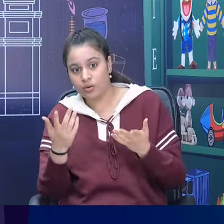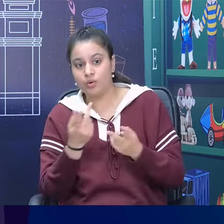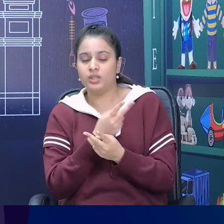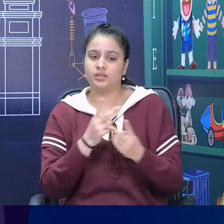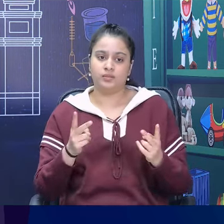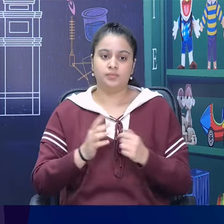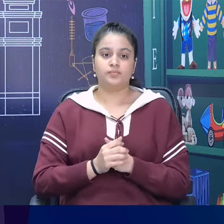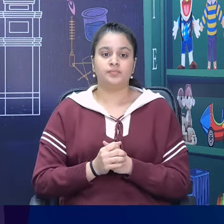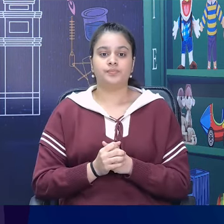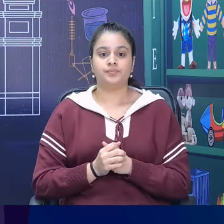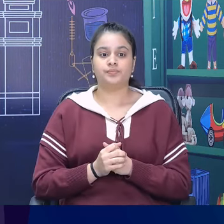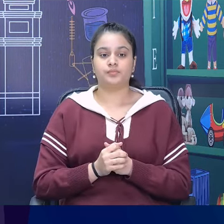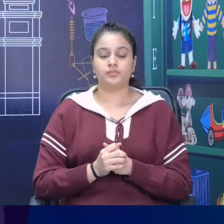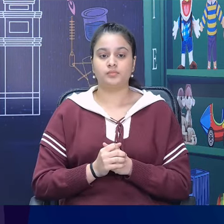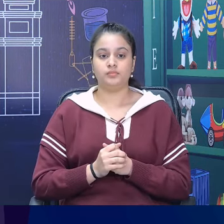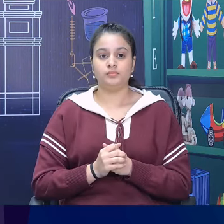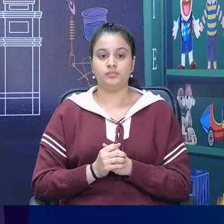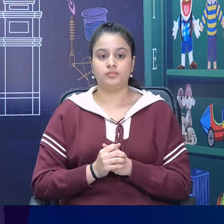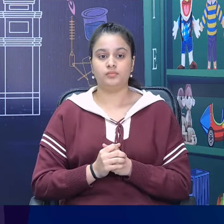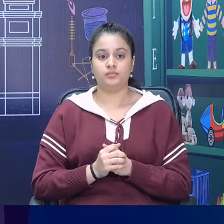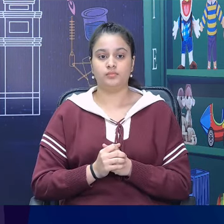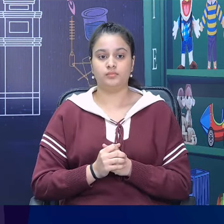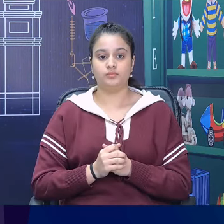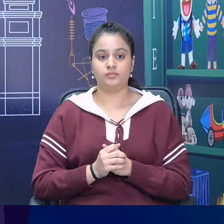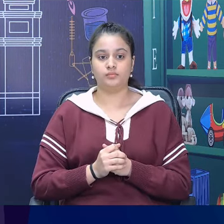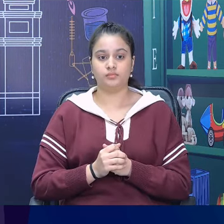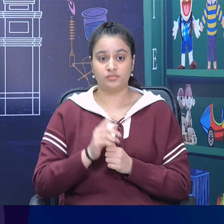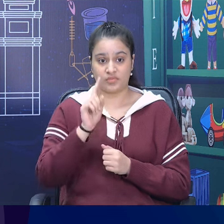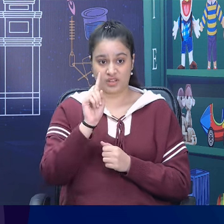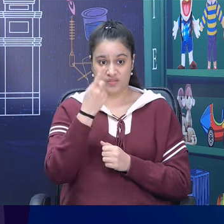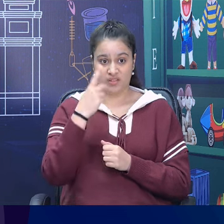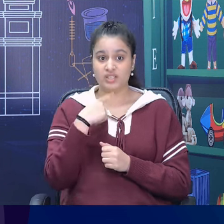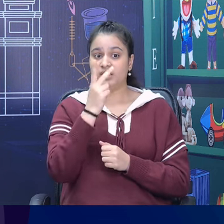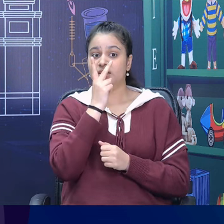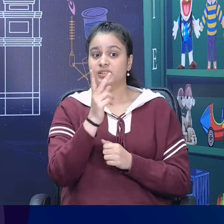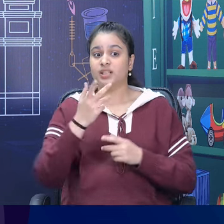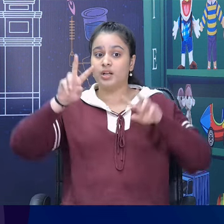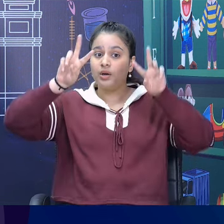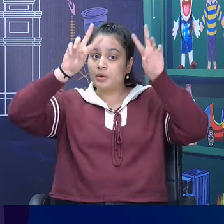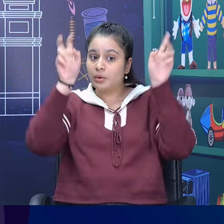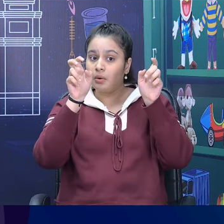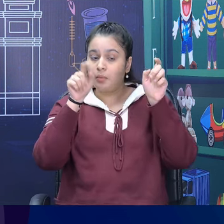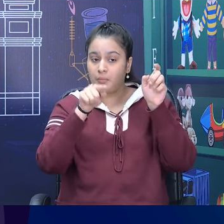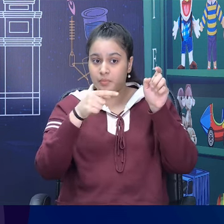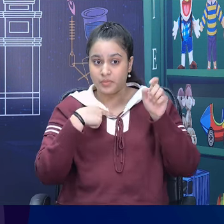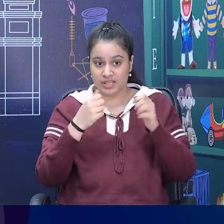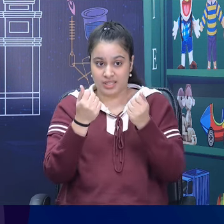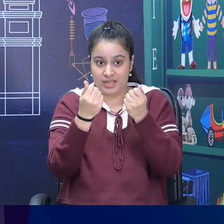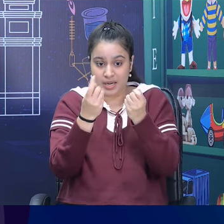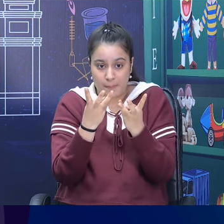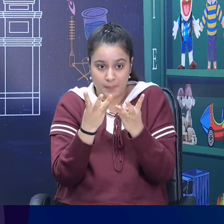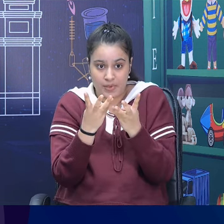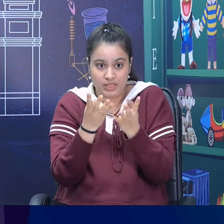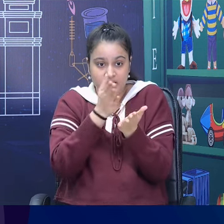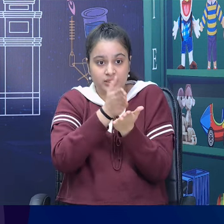में हम तो हमारा जैसे हम सबसे पहले हम देखेंगे कि जो टॉपिक है वह है क्लासिफिकेशन ऑफ नंबर तो